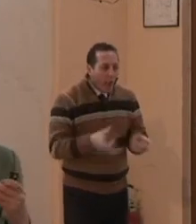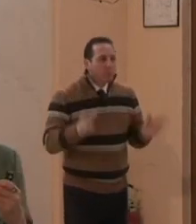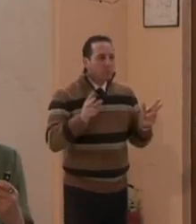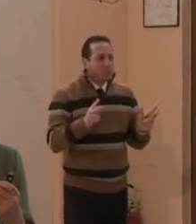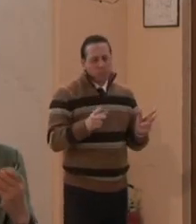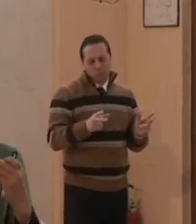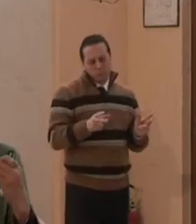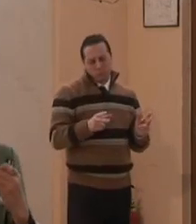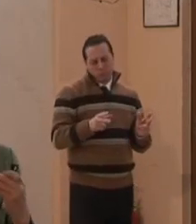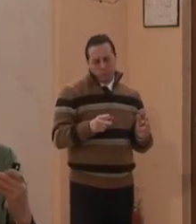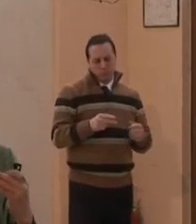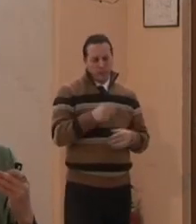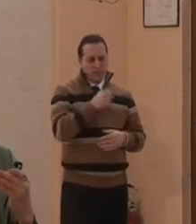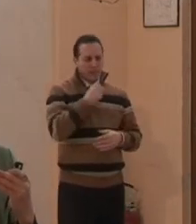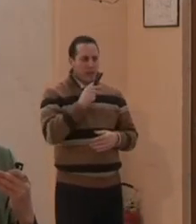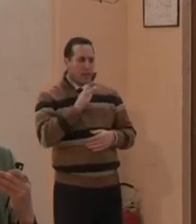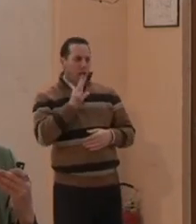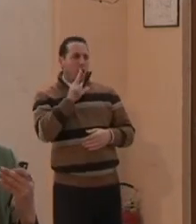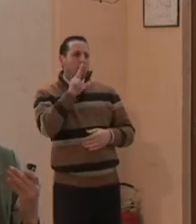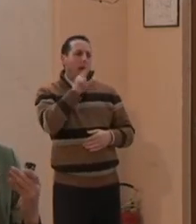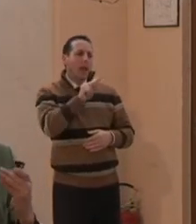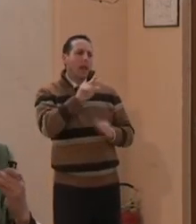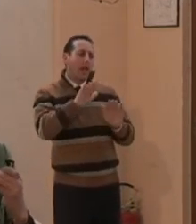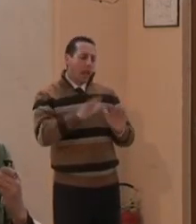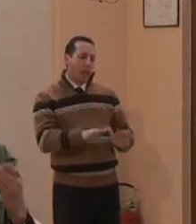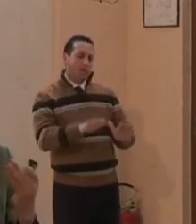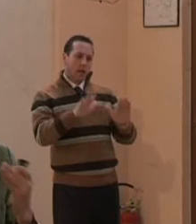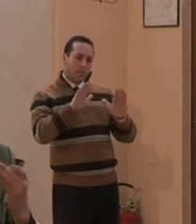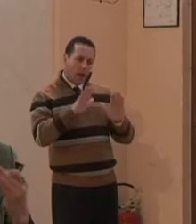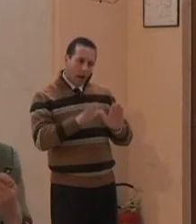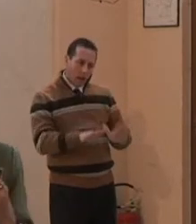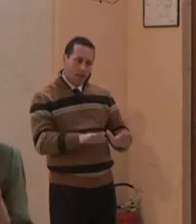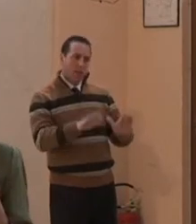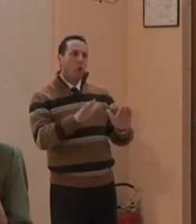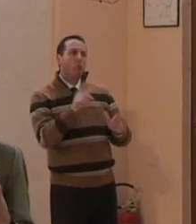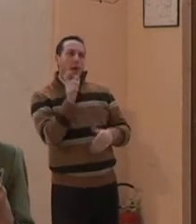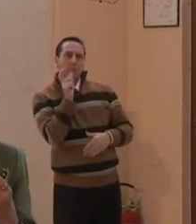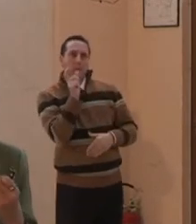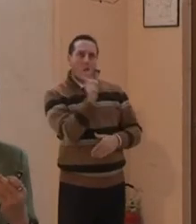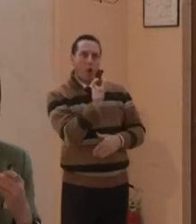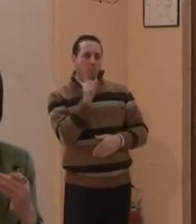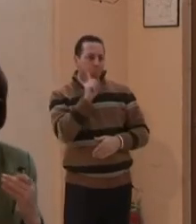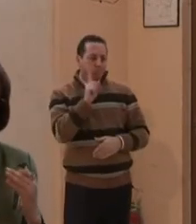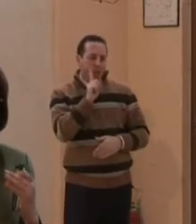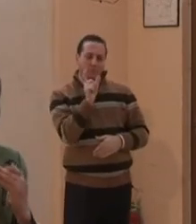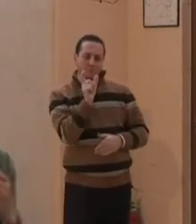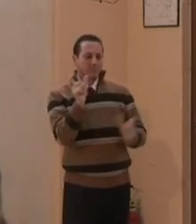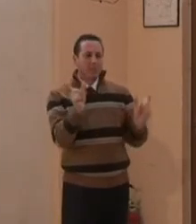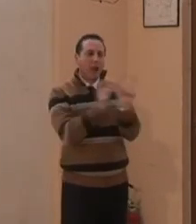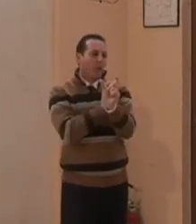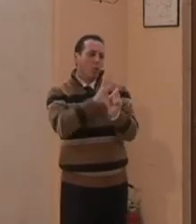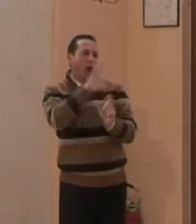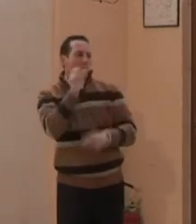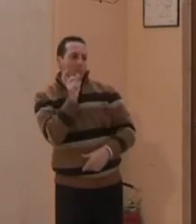il messaggio un pochino più lentamente e al limite cambiando parola. Perché forse ho usato una